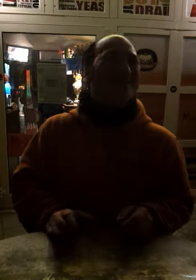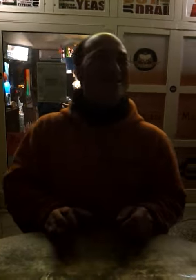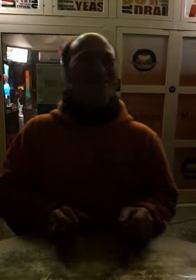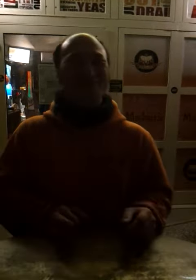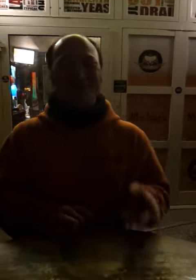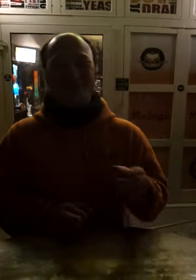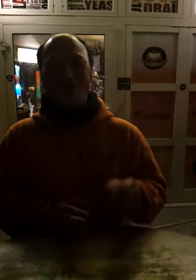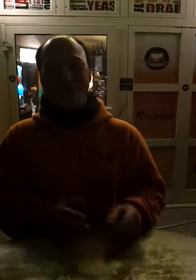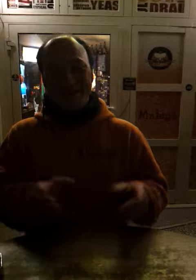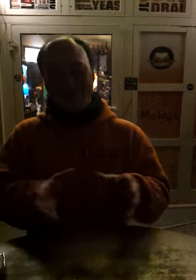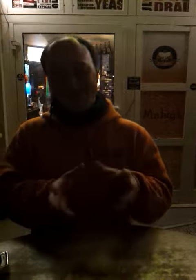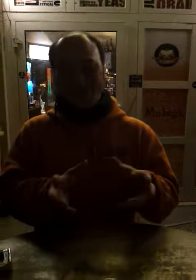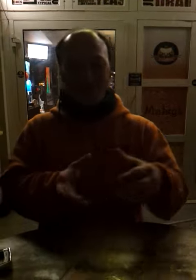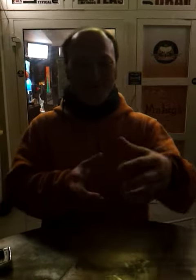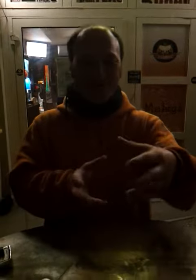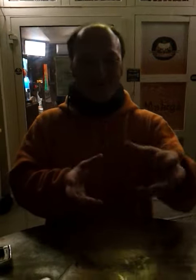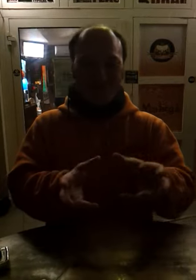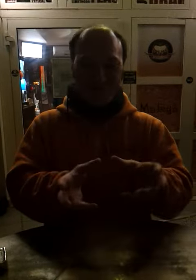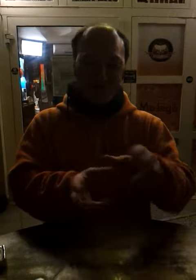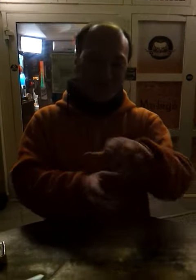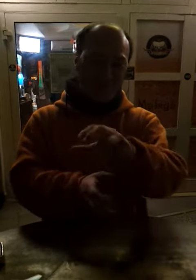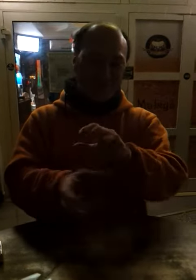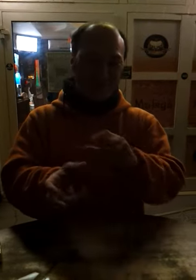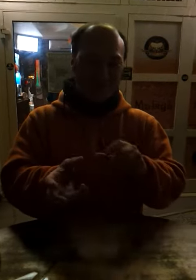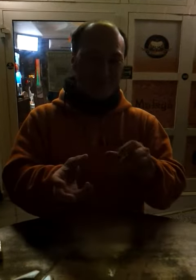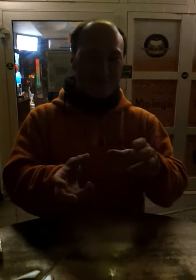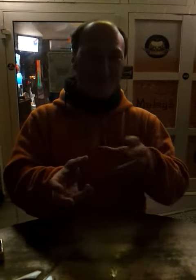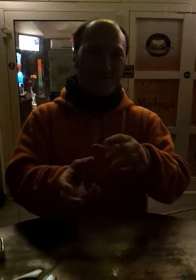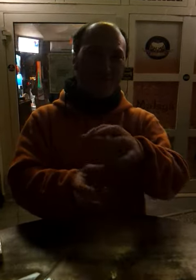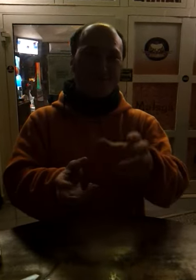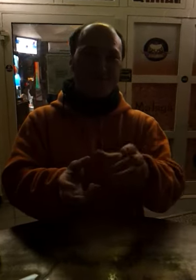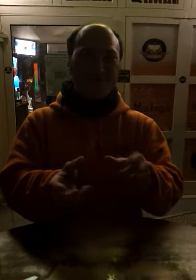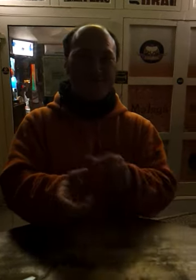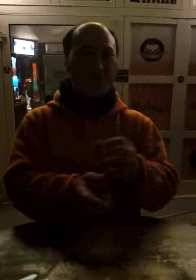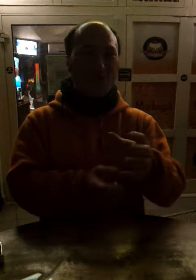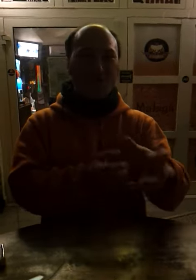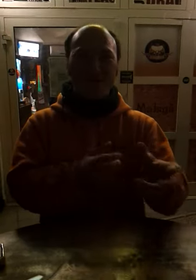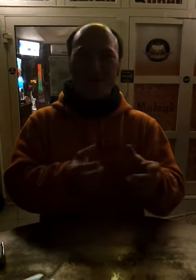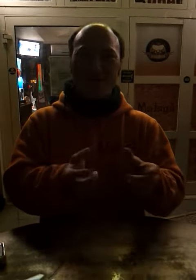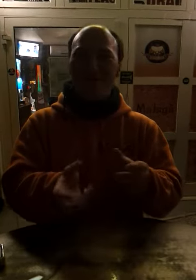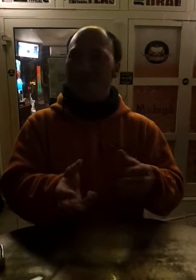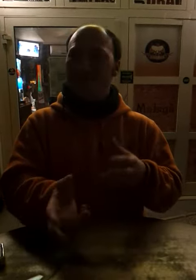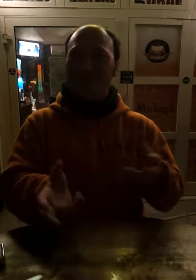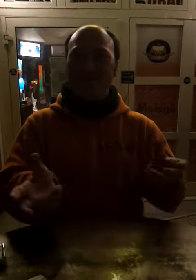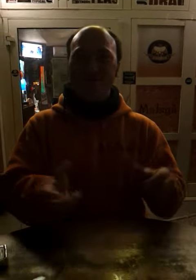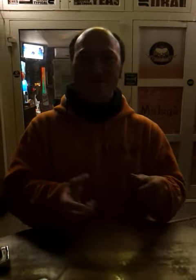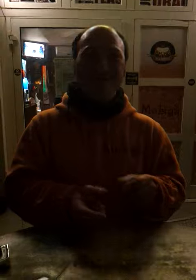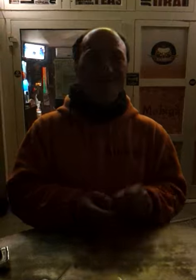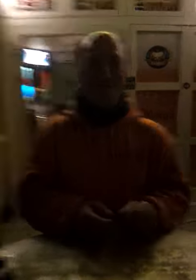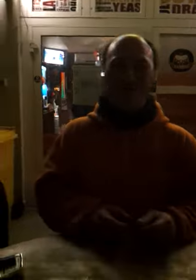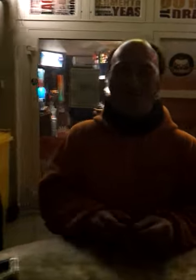E dice il padre: ah, questo si fa così, si fa così, si fa così, ti sei imparato? Ok, va